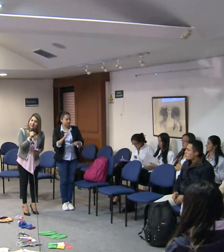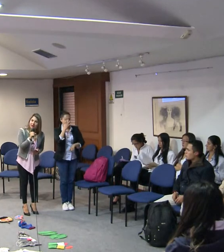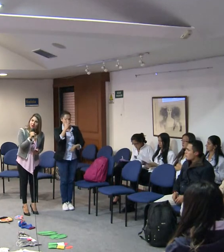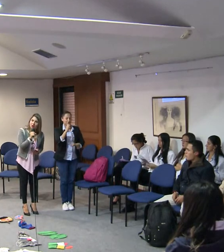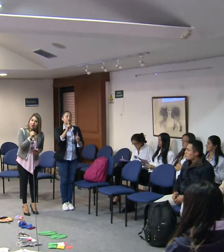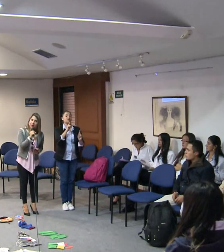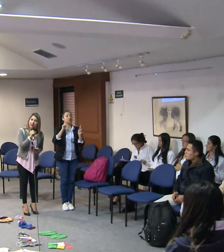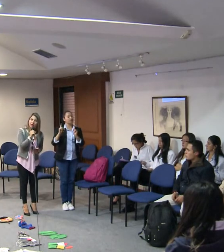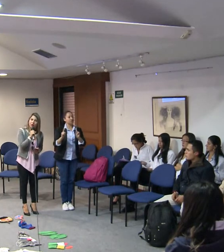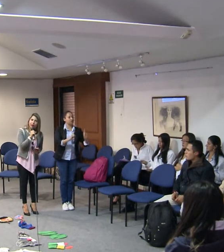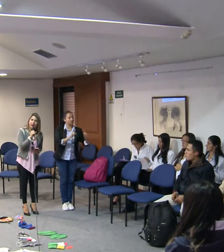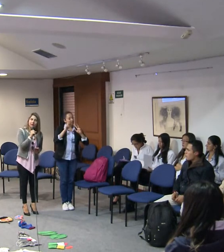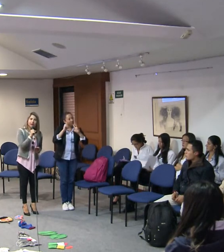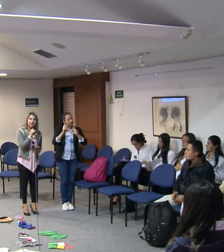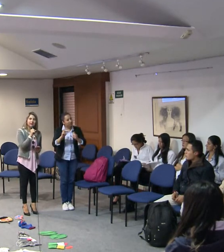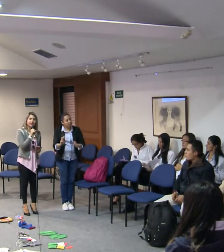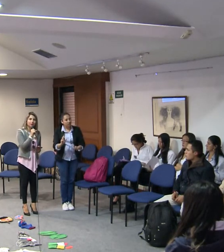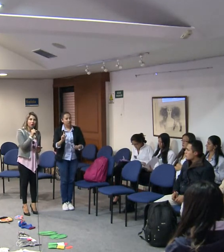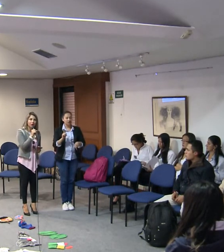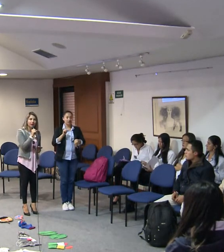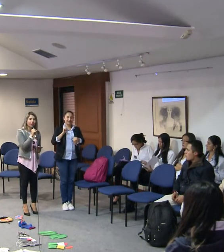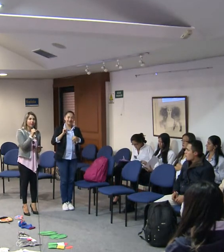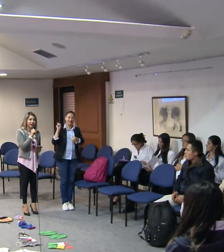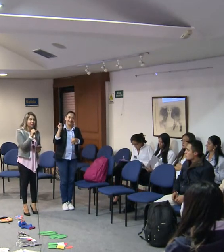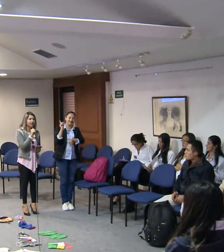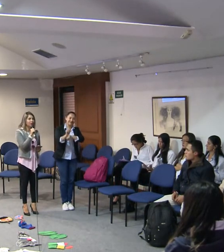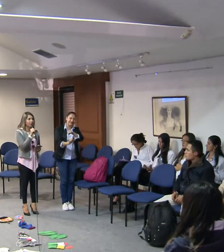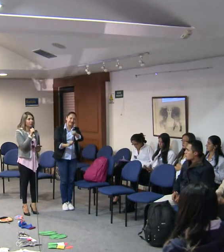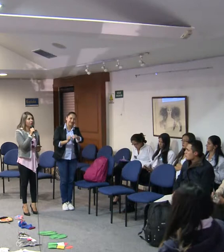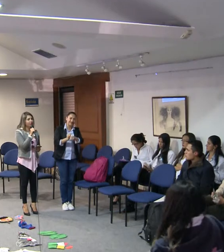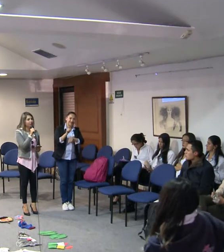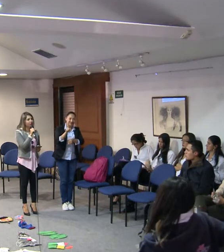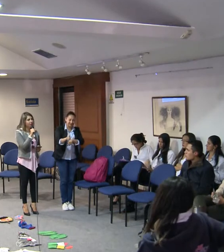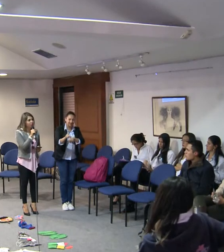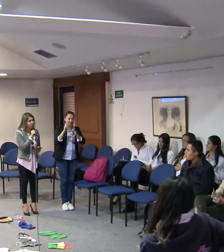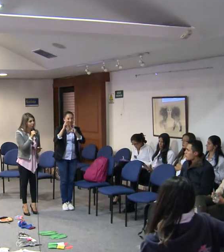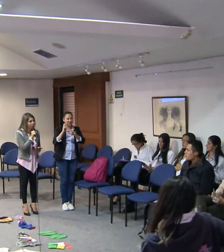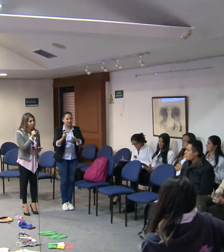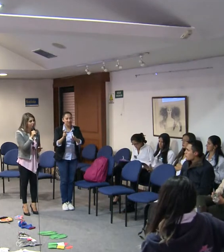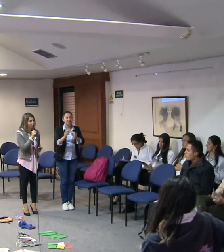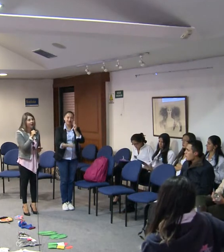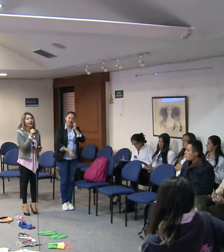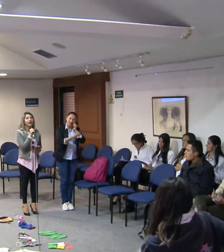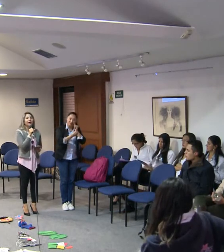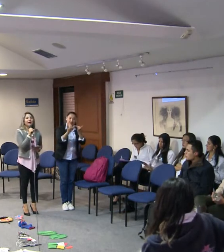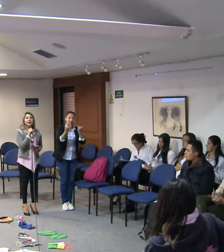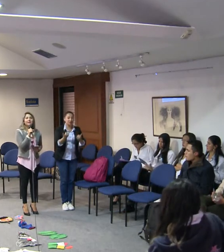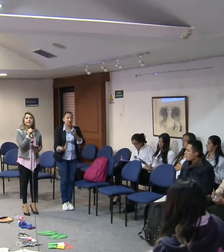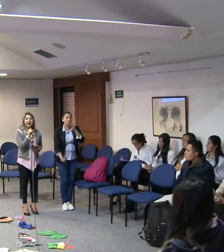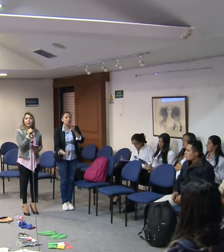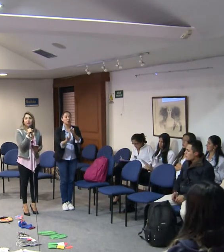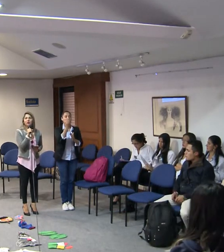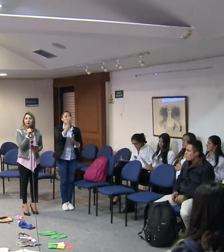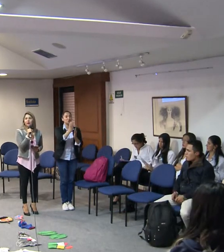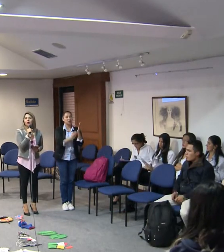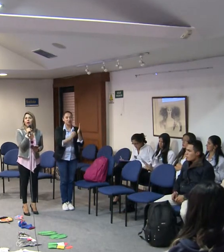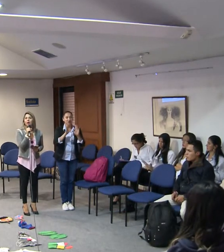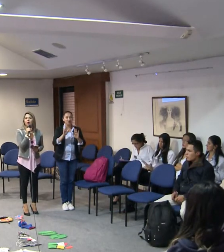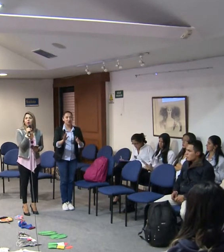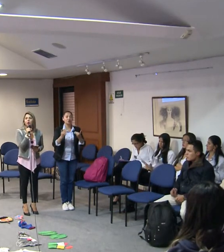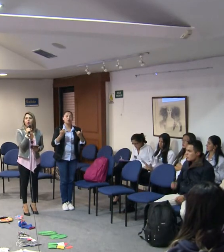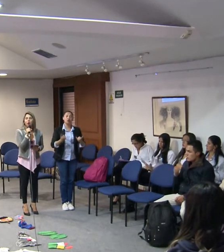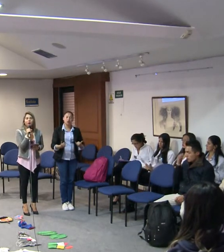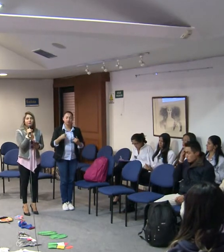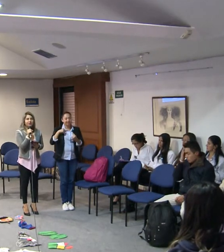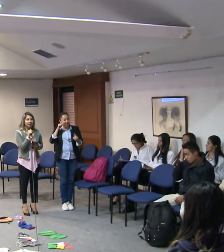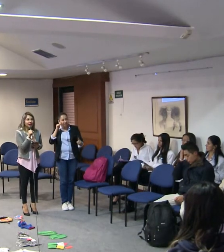de la investigación a lo largo de la licenciatura y más en el cuerpo de esta nueva renovación curricular está apostándole a